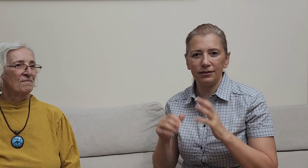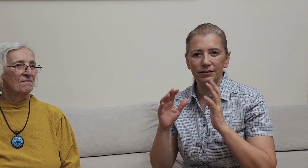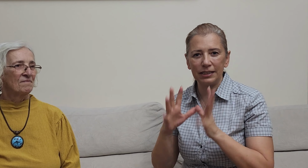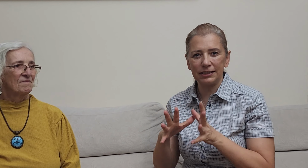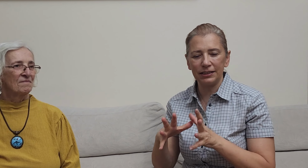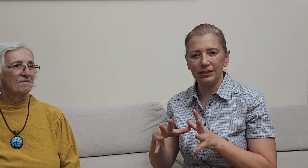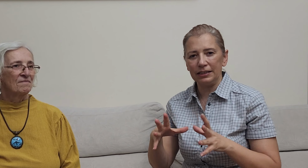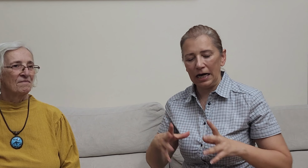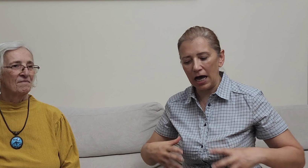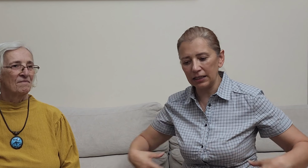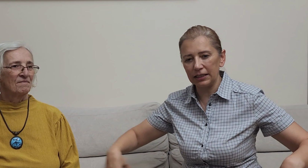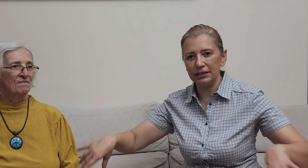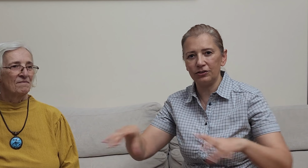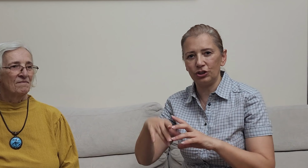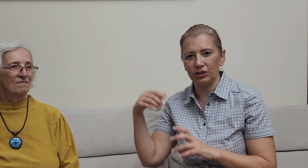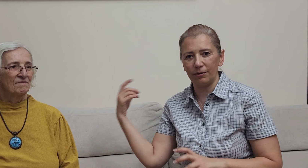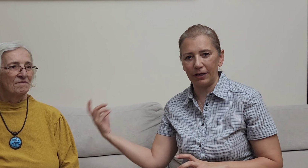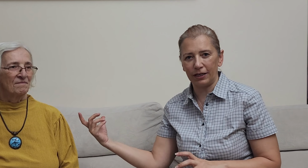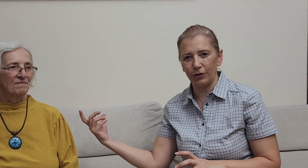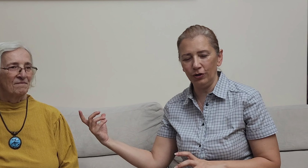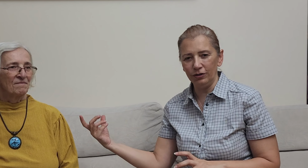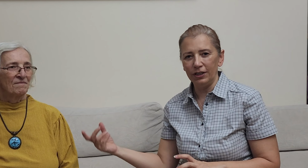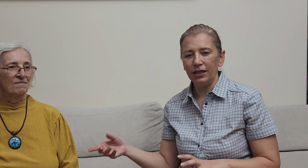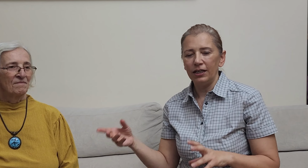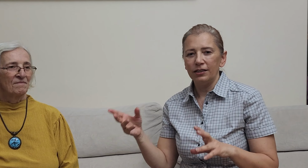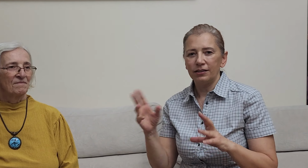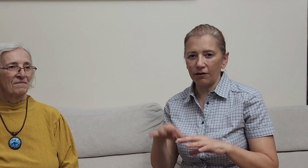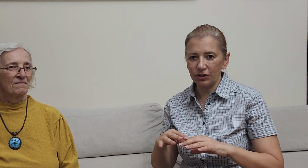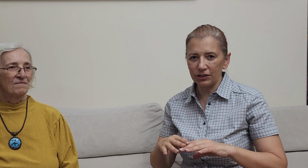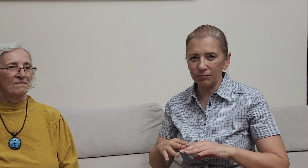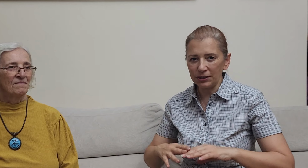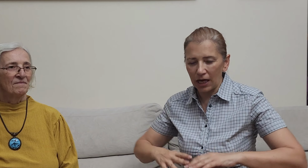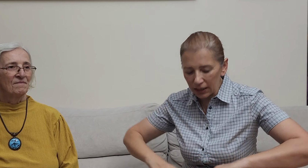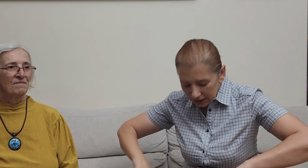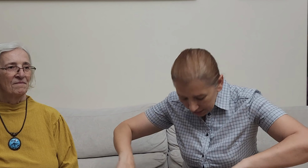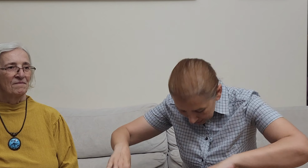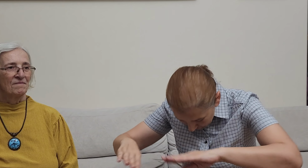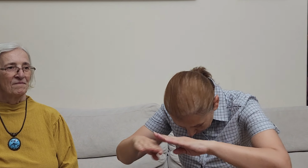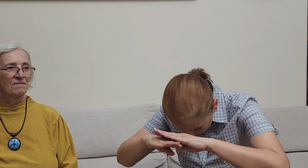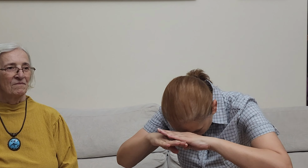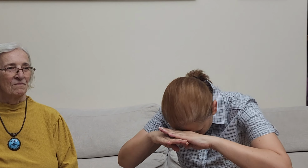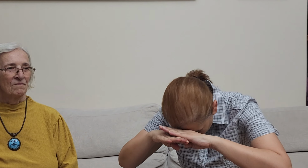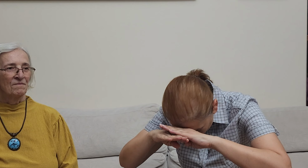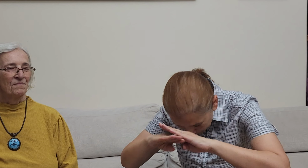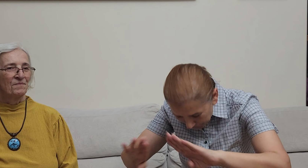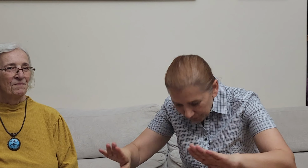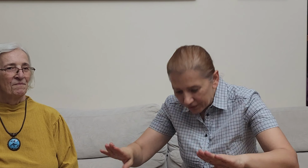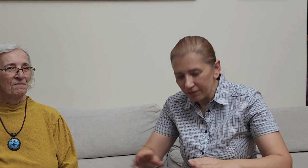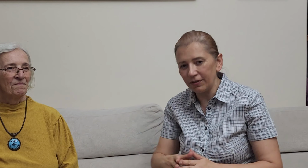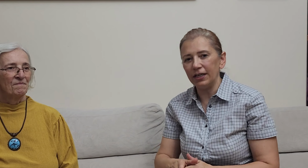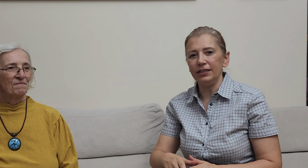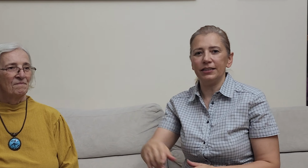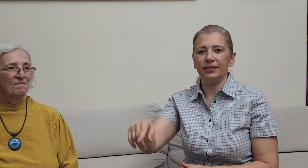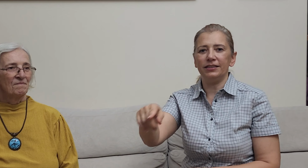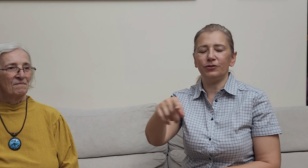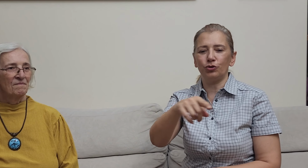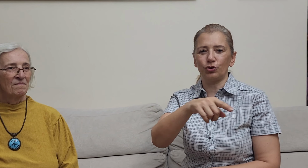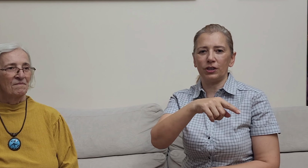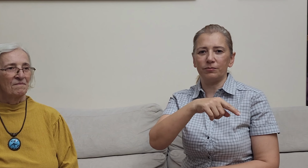oyunda tazı halkanın dışında bekliyor. Tavşanımız halkanın içinde uyuyor